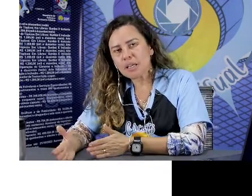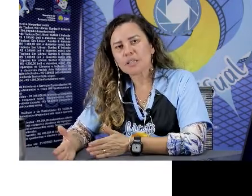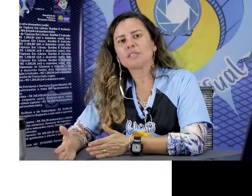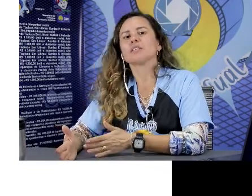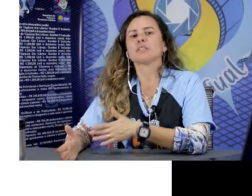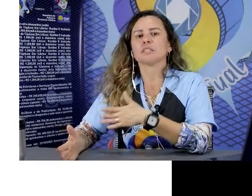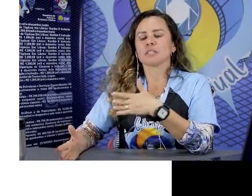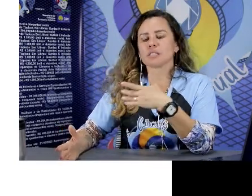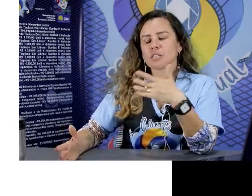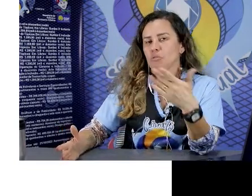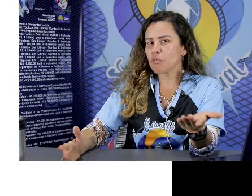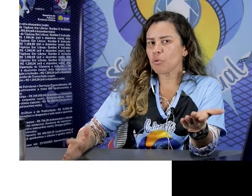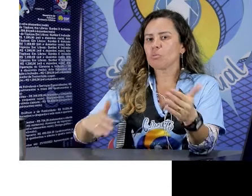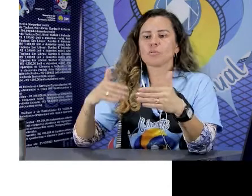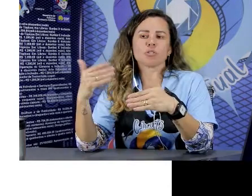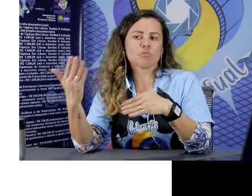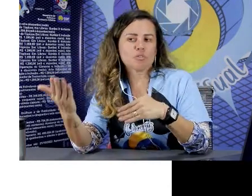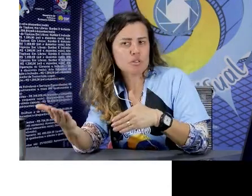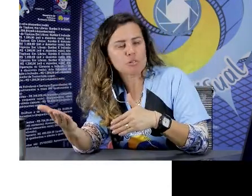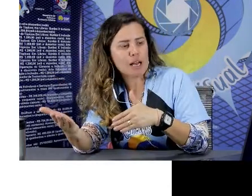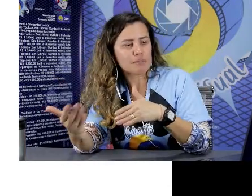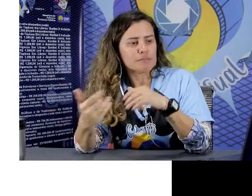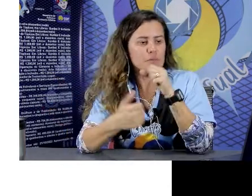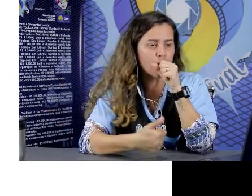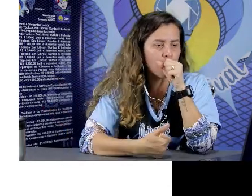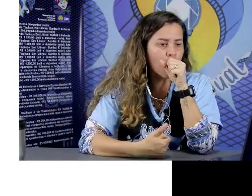determina se eu vou, se eu não vou executar,